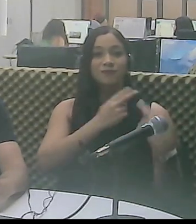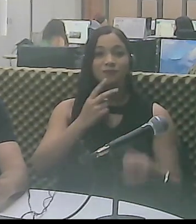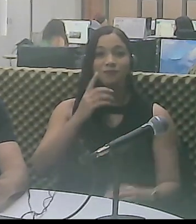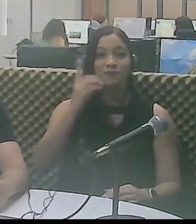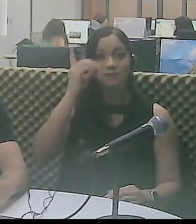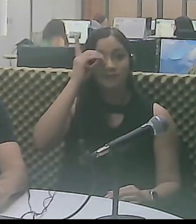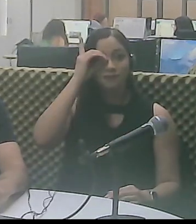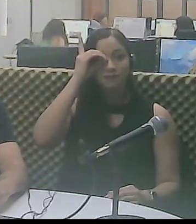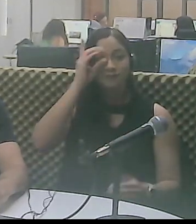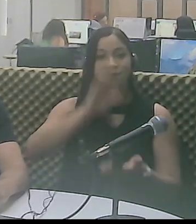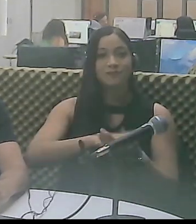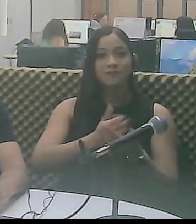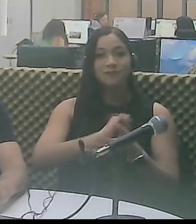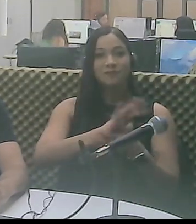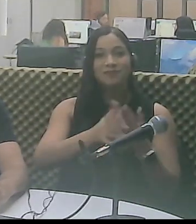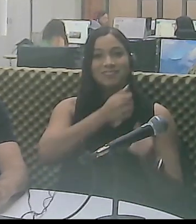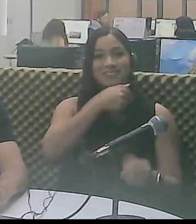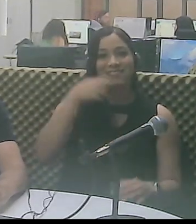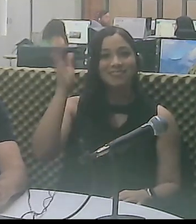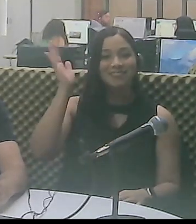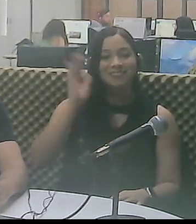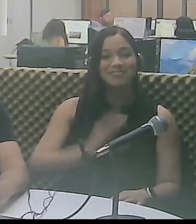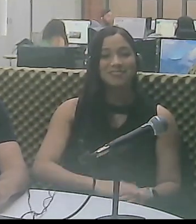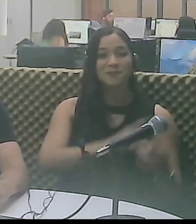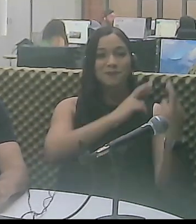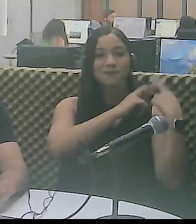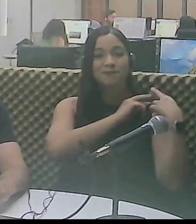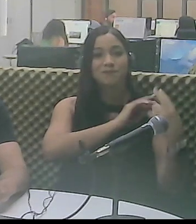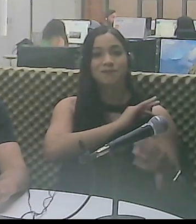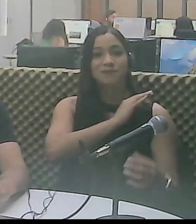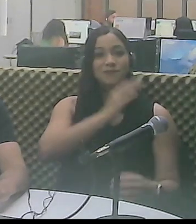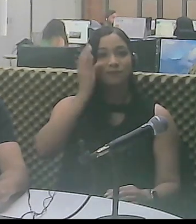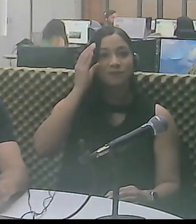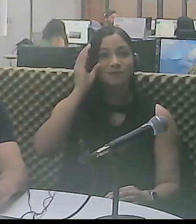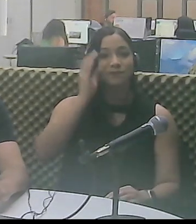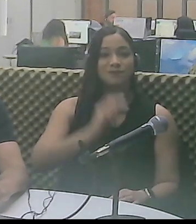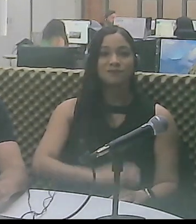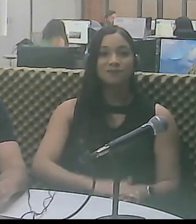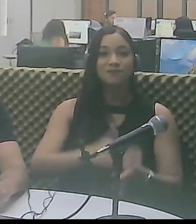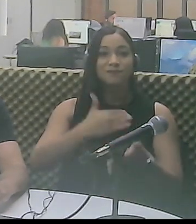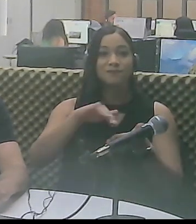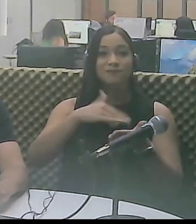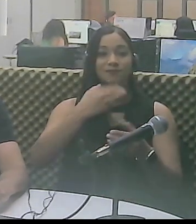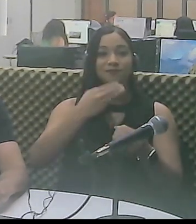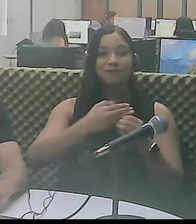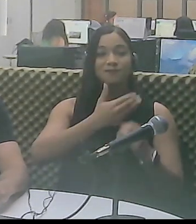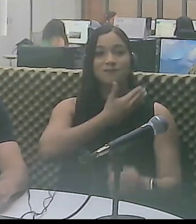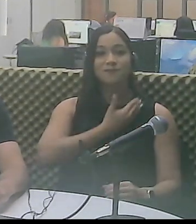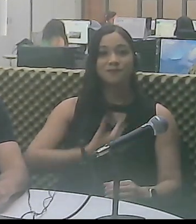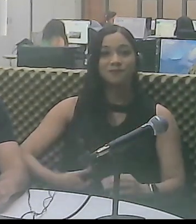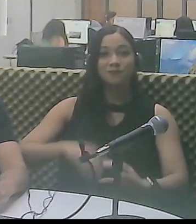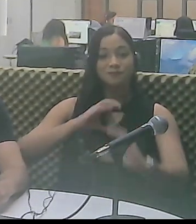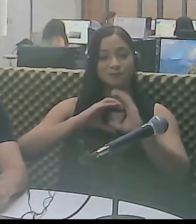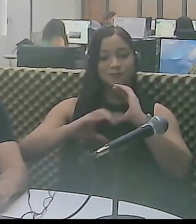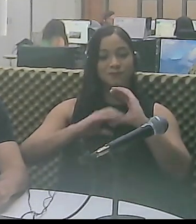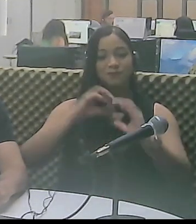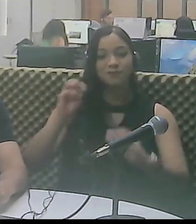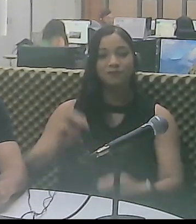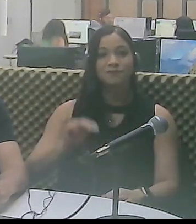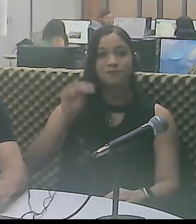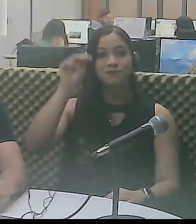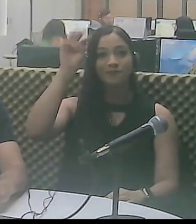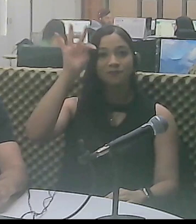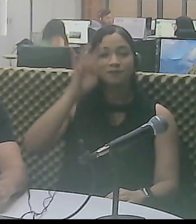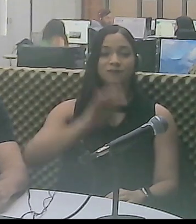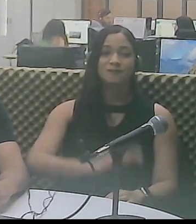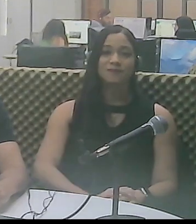Daniela Ayres tradução em Libras Amanda Valentim responsável técnico Cristiano Silva secretário municipal de governo e